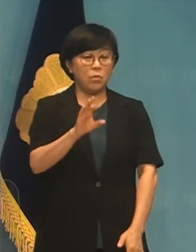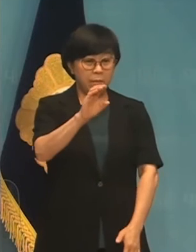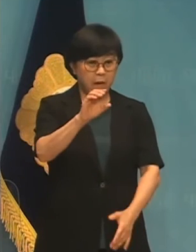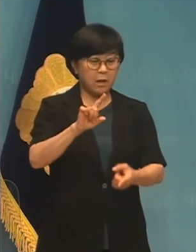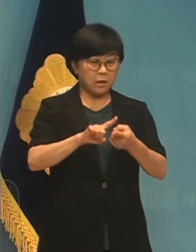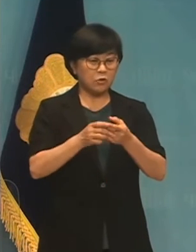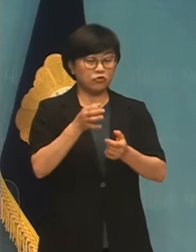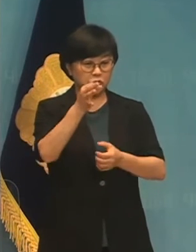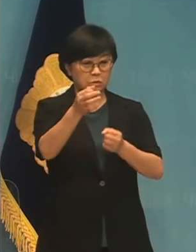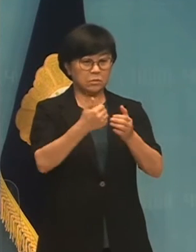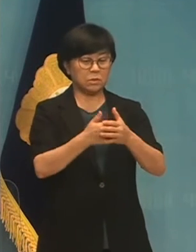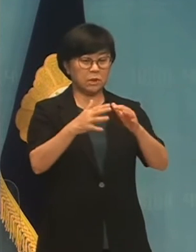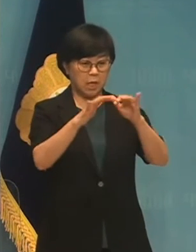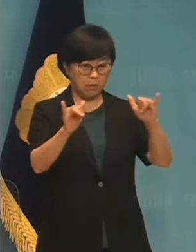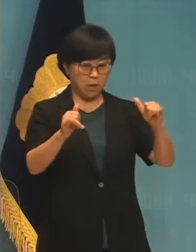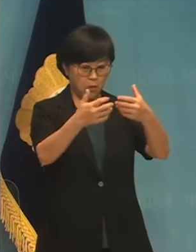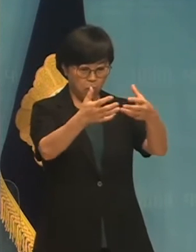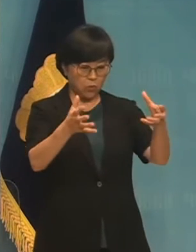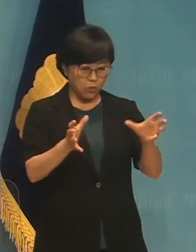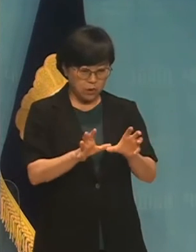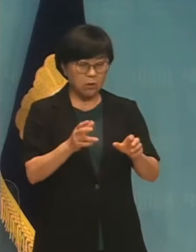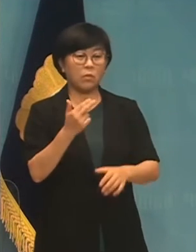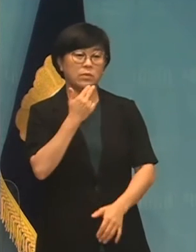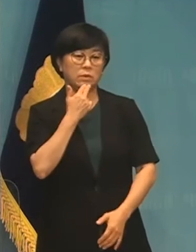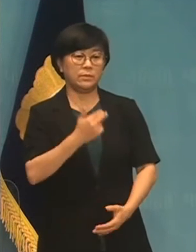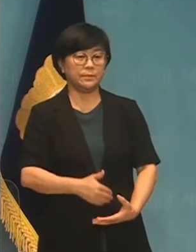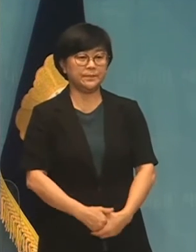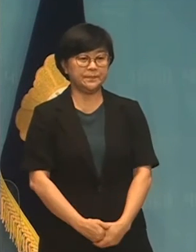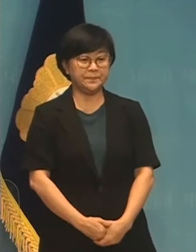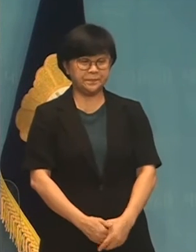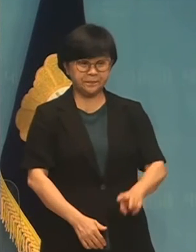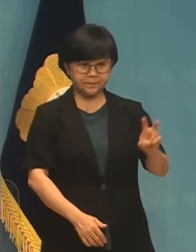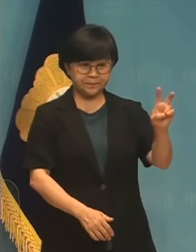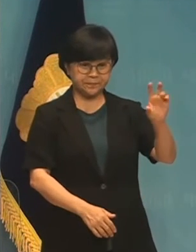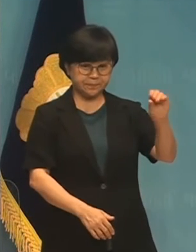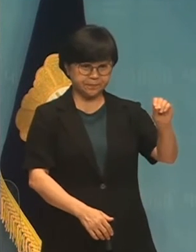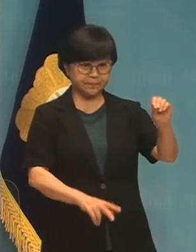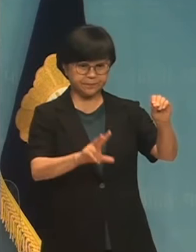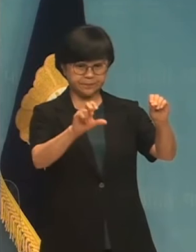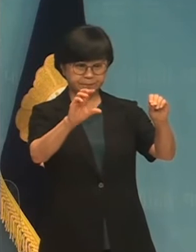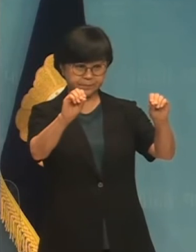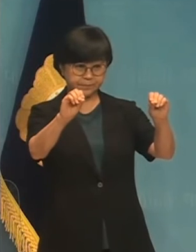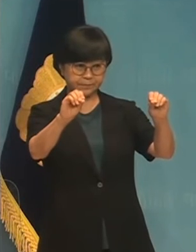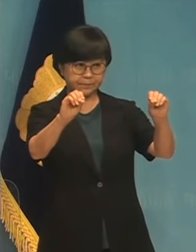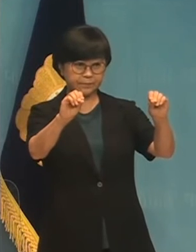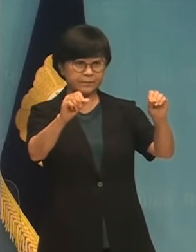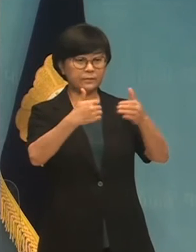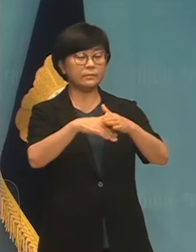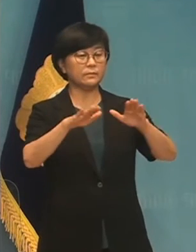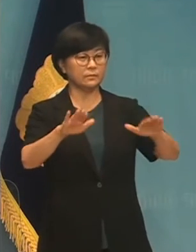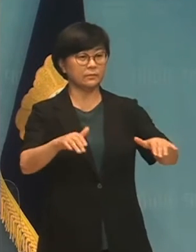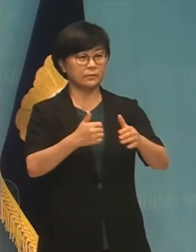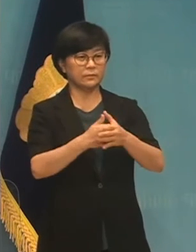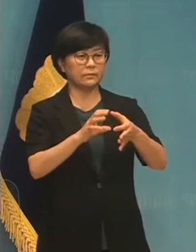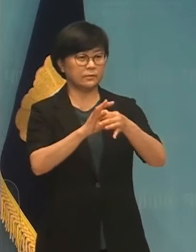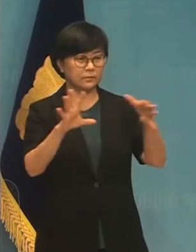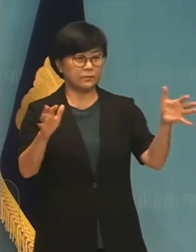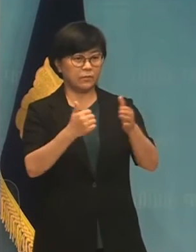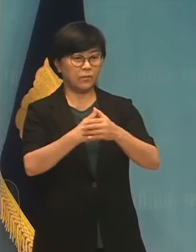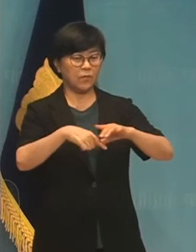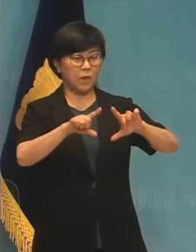복지국가는 사람과 공동체를 놓치고 있습니다. 20만 원이냐, 25만 원이냐, 현실과